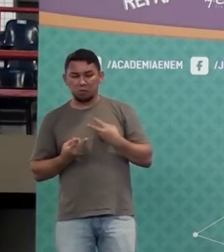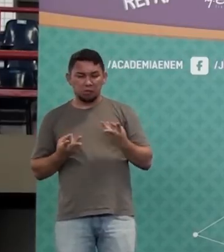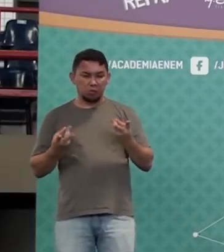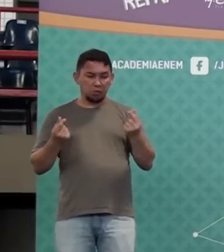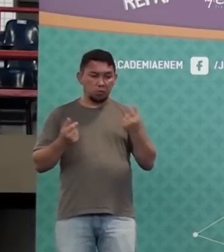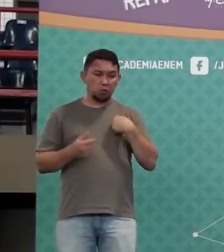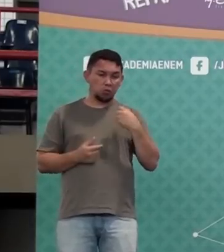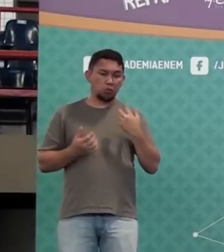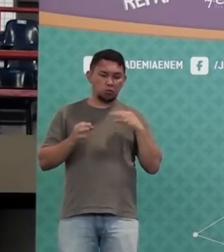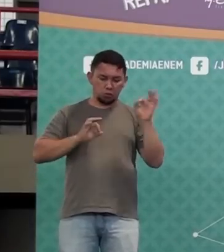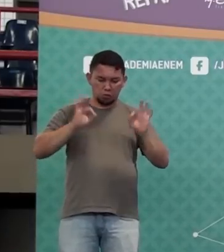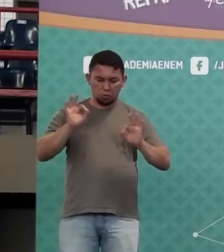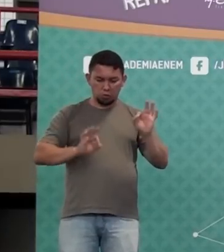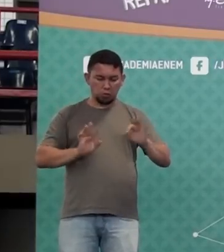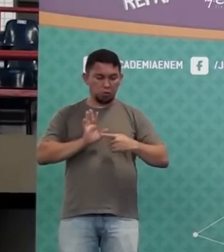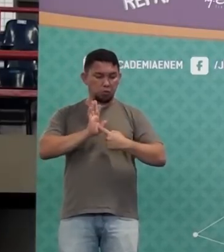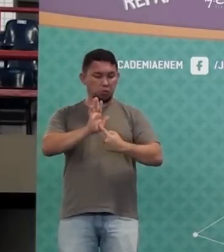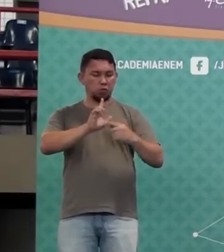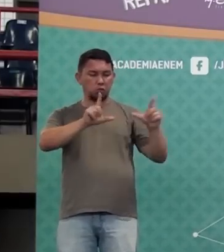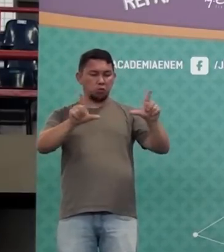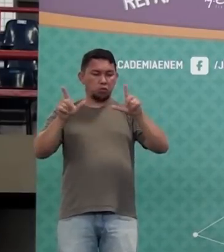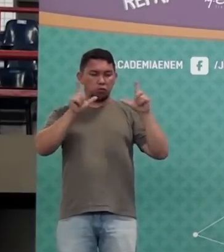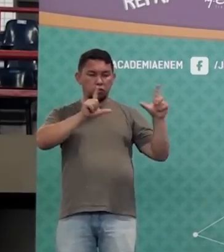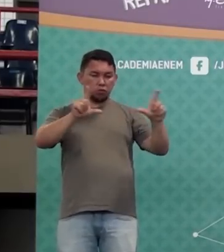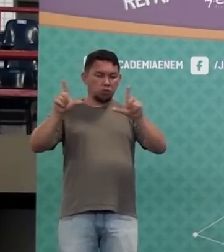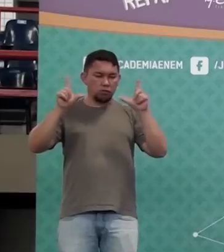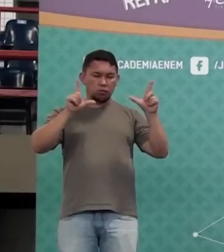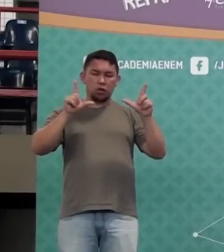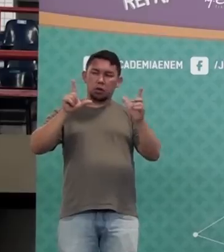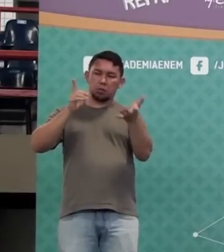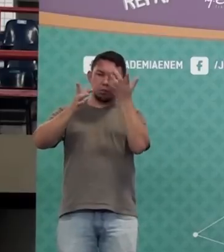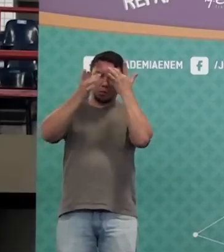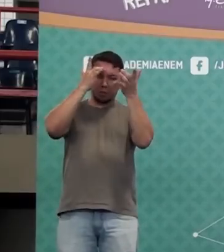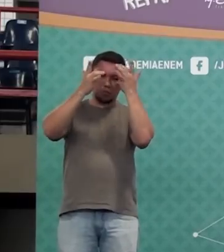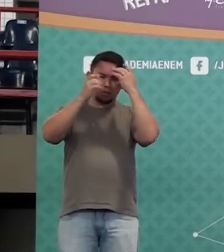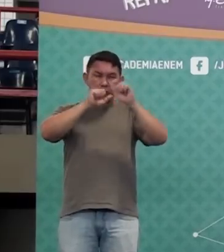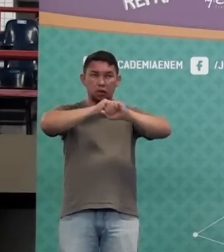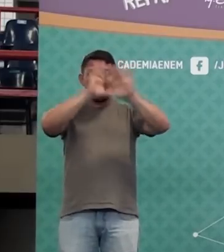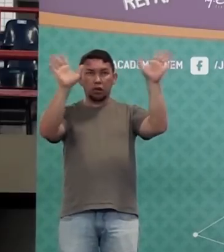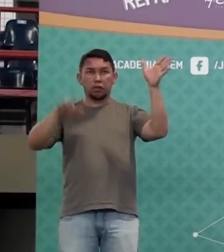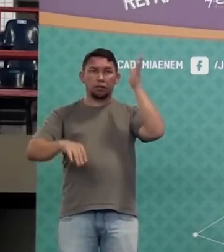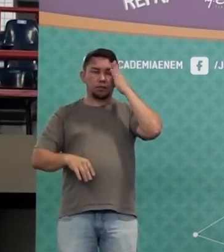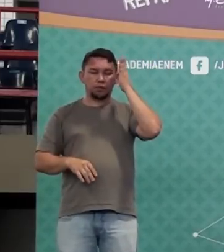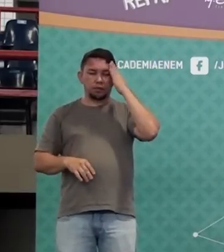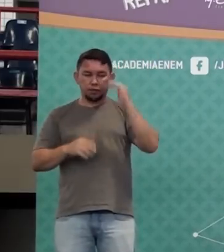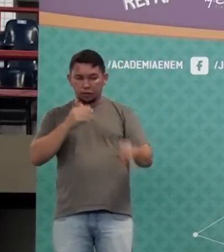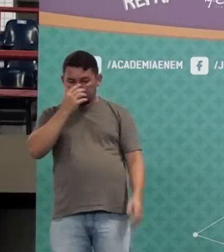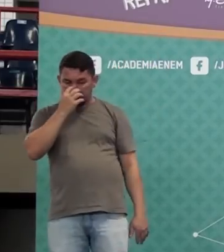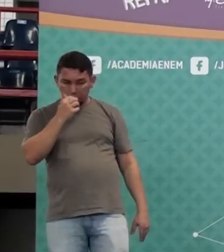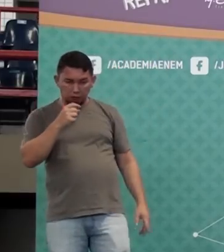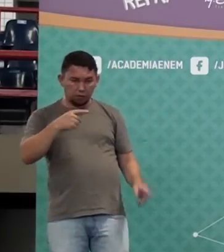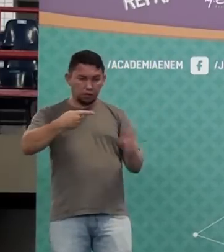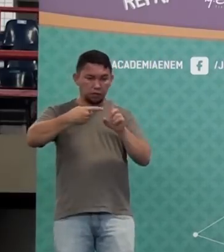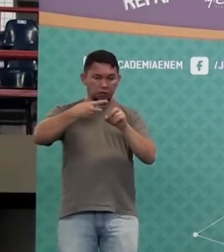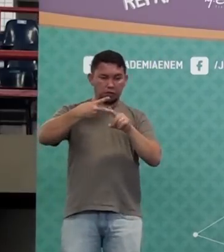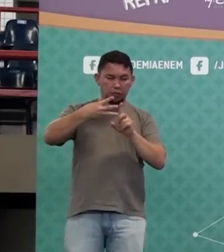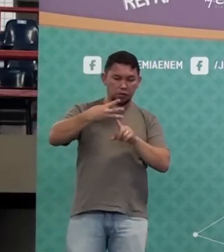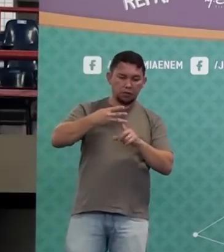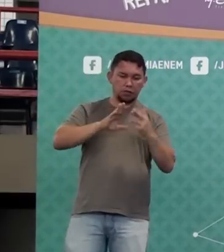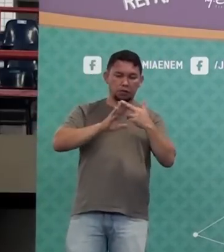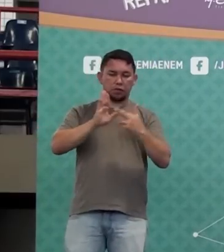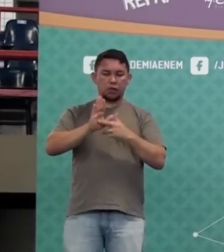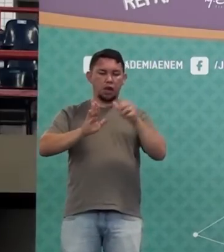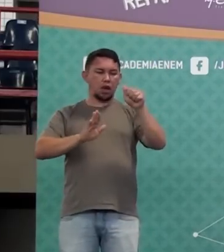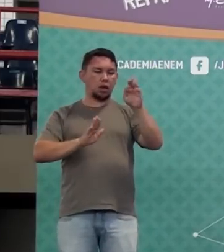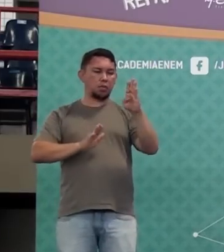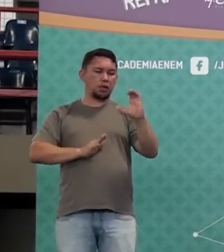montei uma seleção de imagens para vocês mentalizarem a ideia. Vamos lá, são 3 regrinhas, A, B,